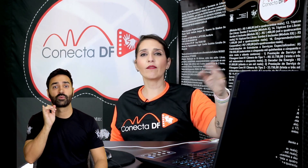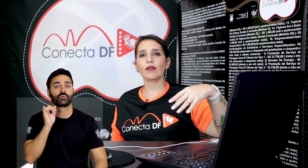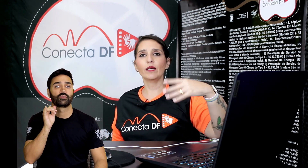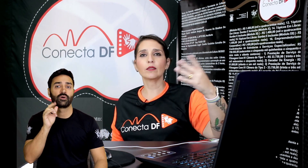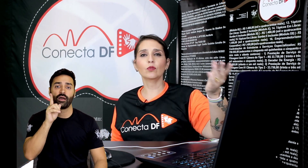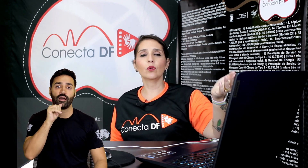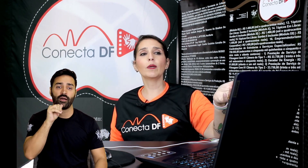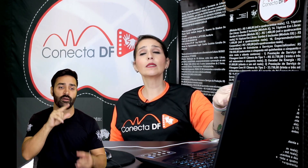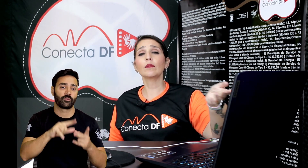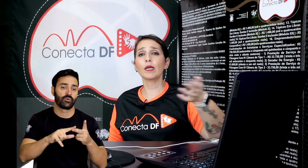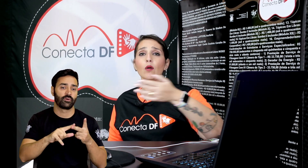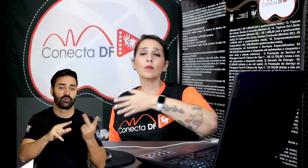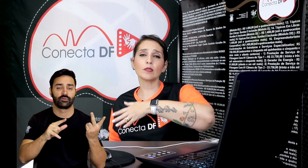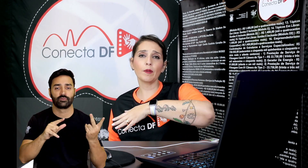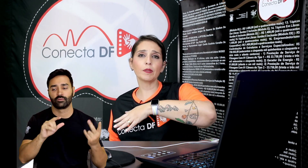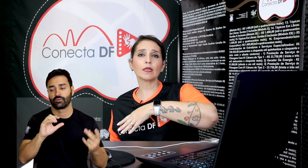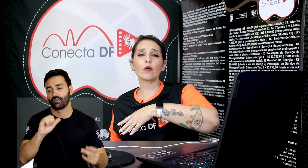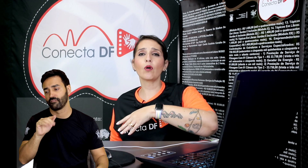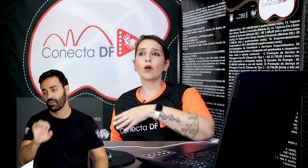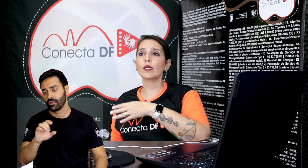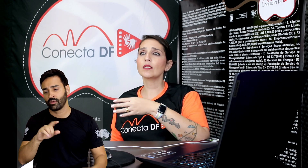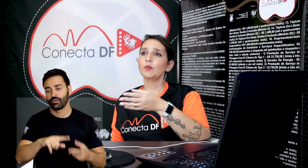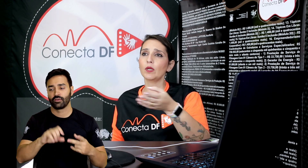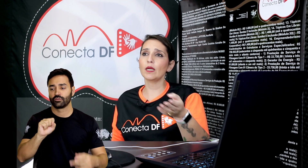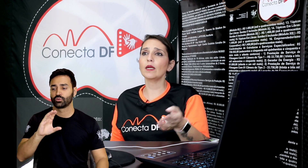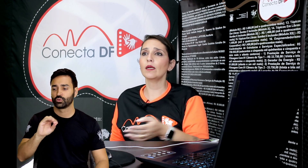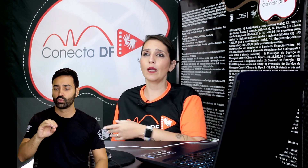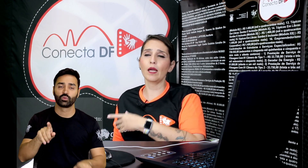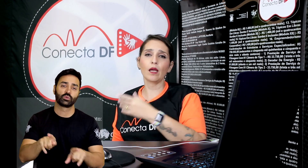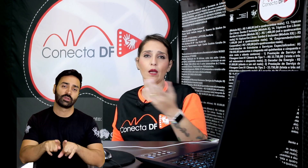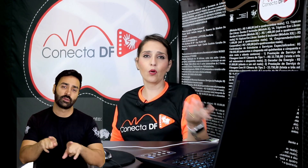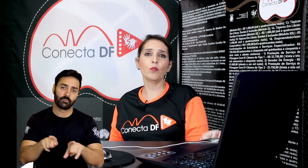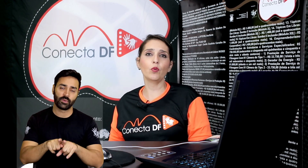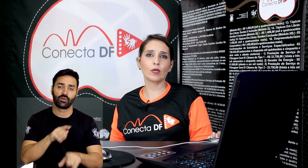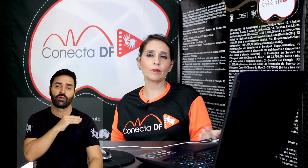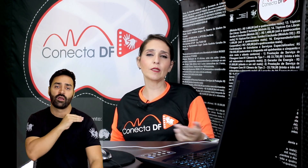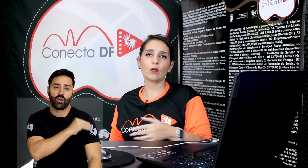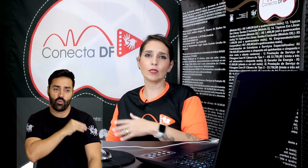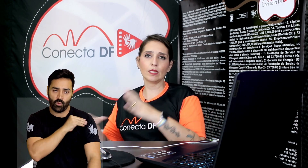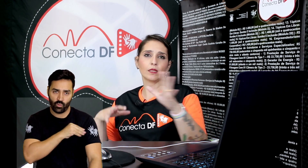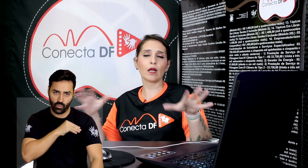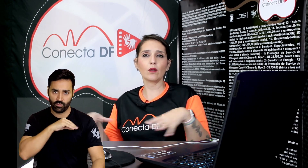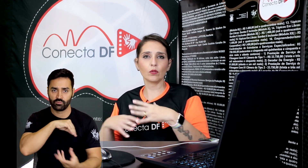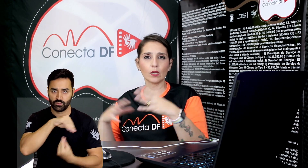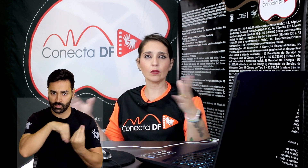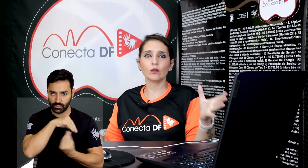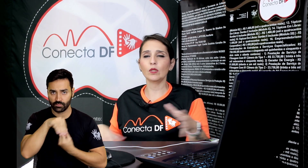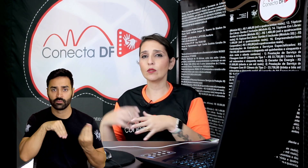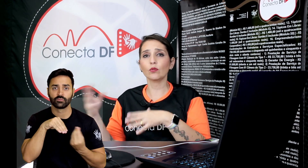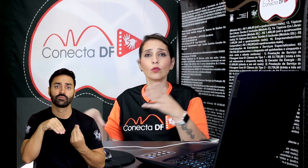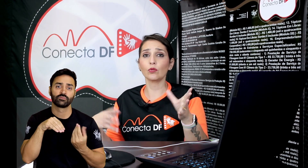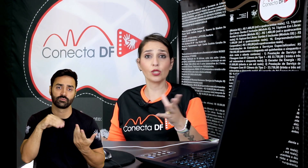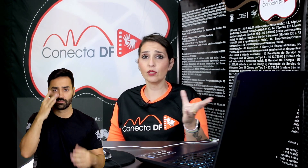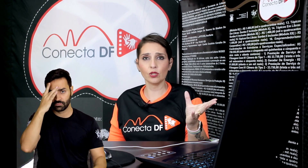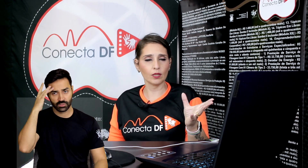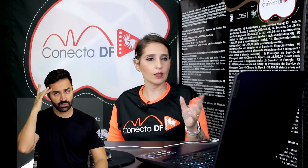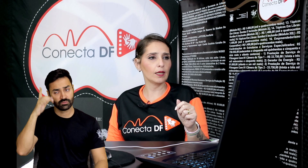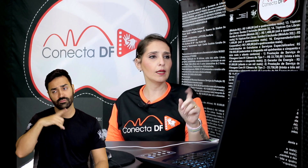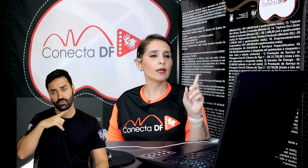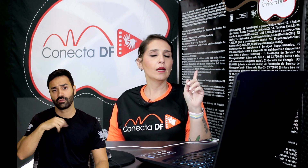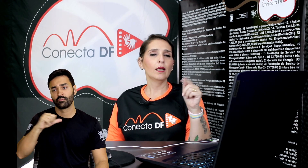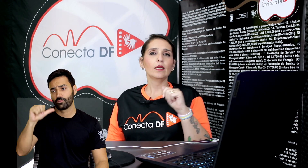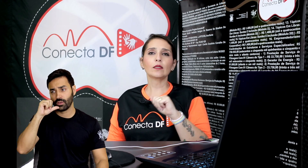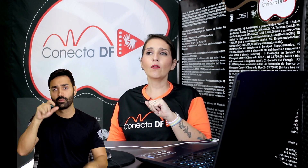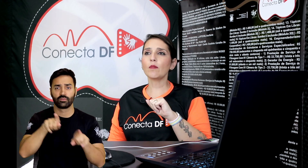água, café, suco, mas também algumas bebidas alcoólicas, porque é comum as pessoas entrarem em contato com isso no dia a dia,